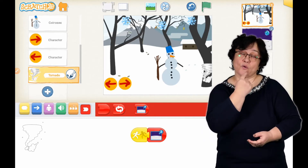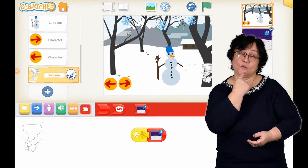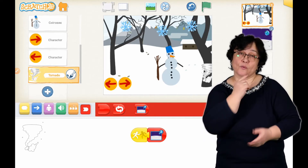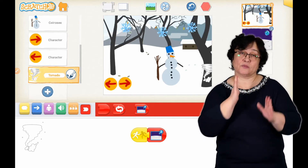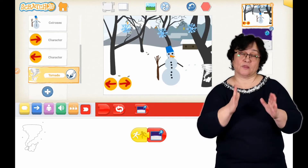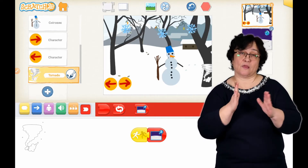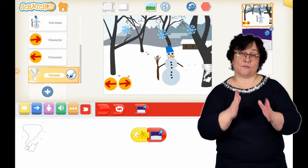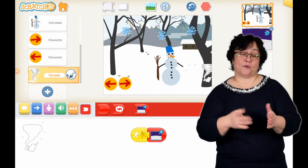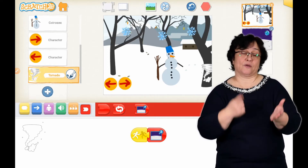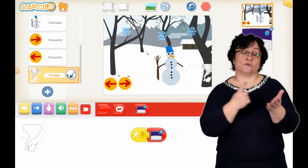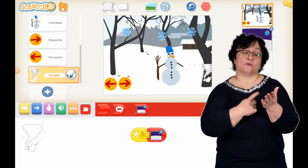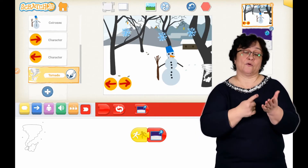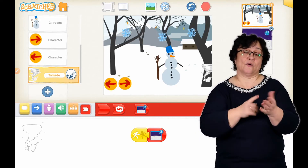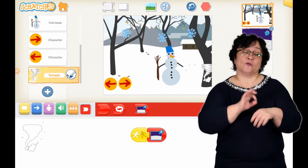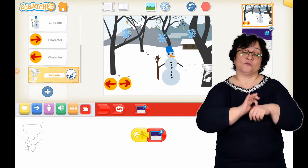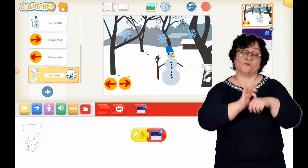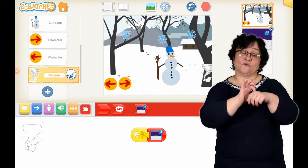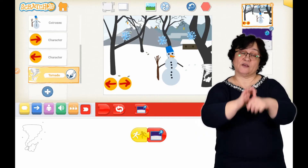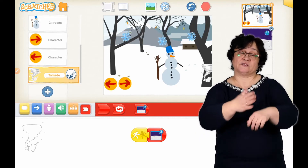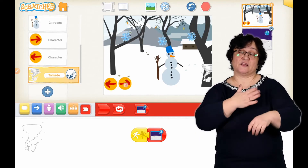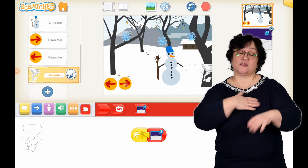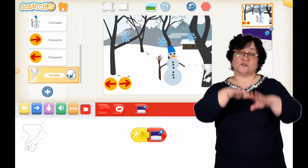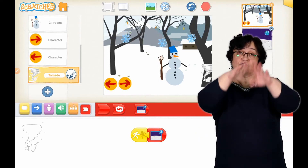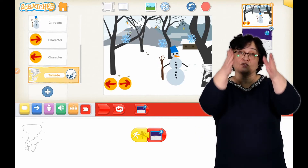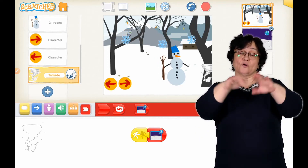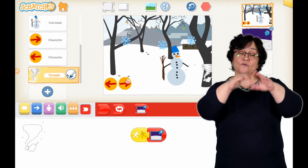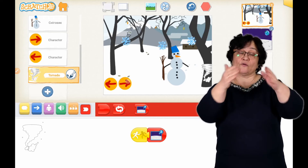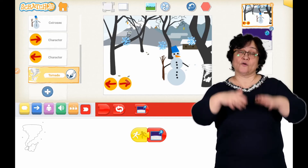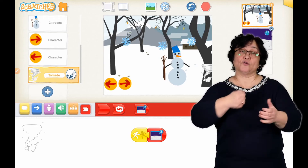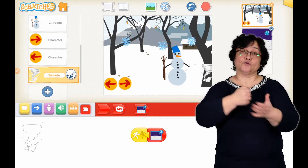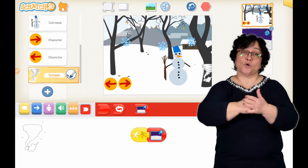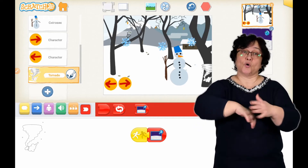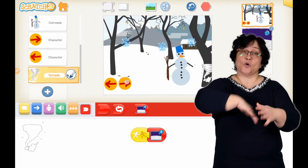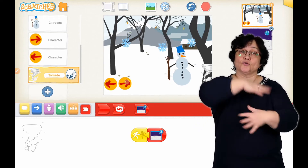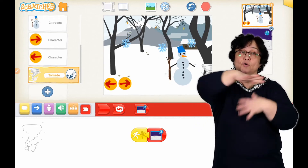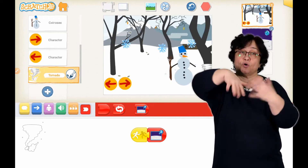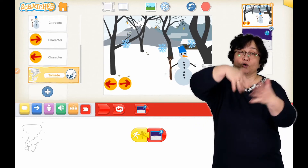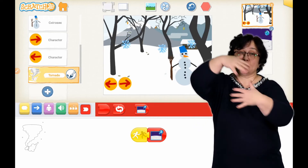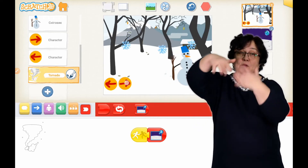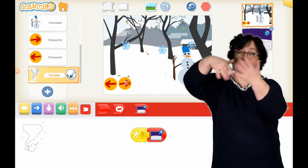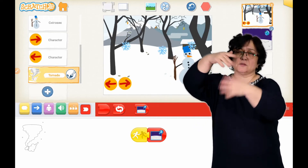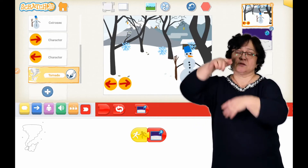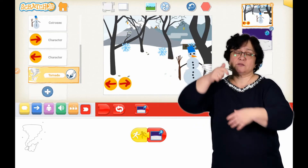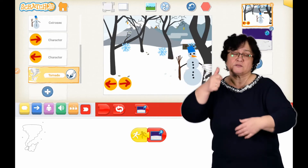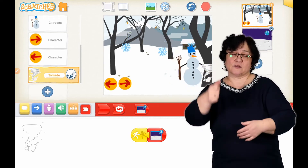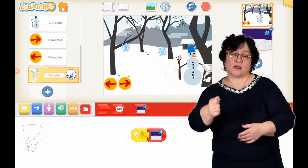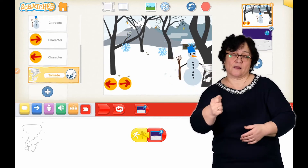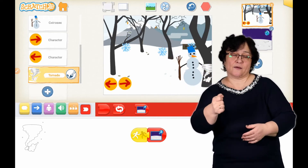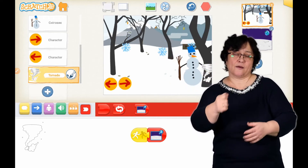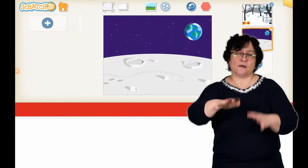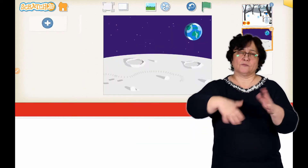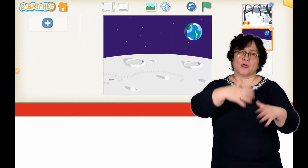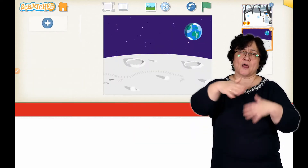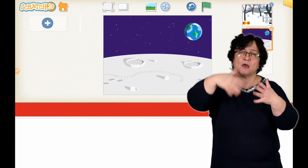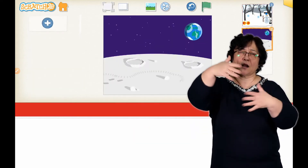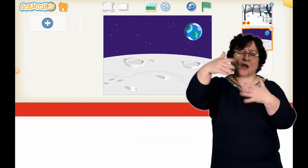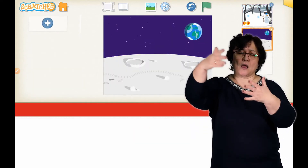Давай спробуємо тепер довести нашого сніговичка до торнадо. Натискаємо,